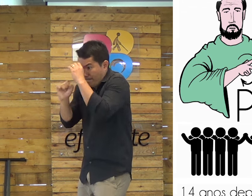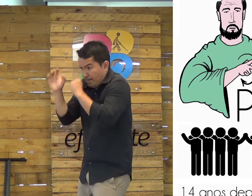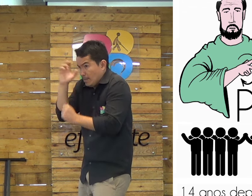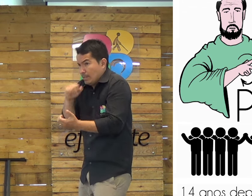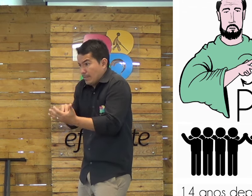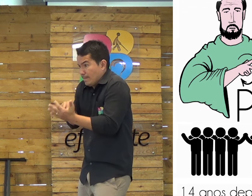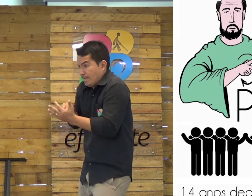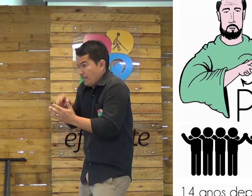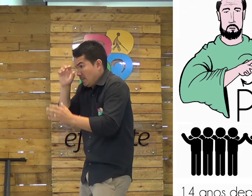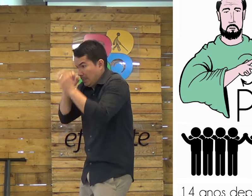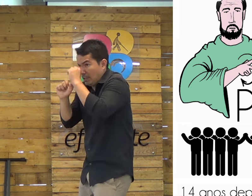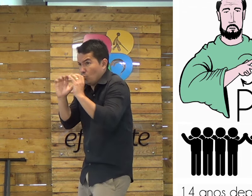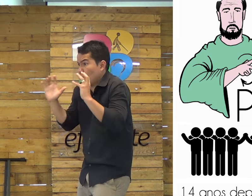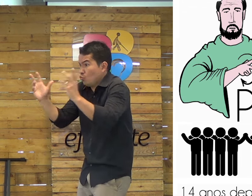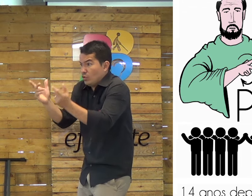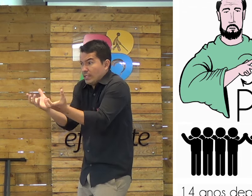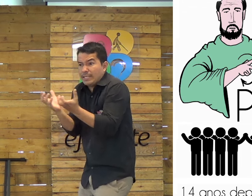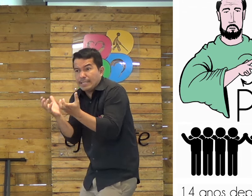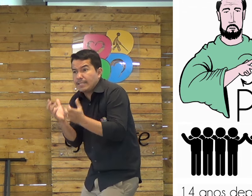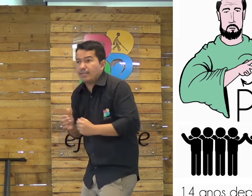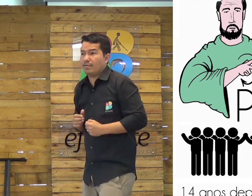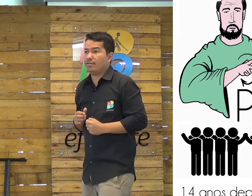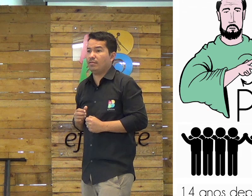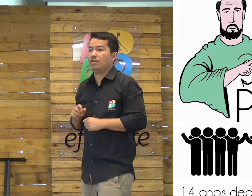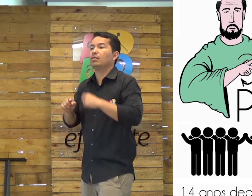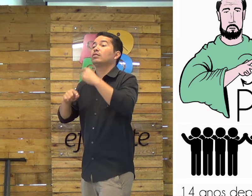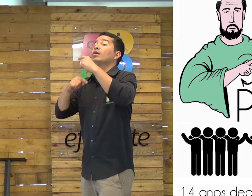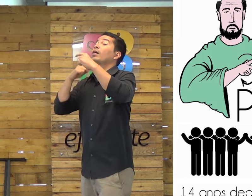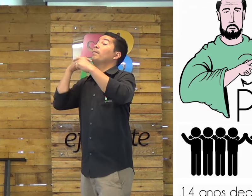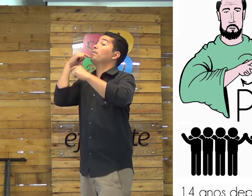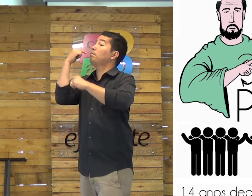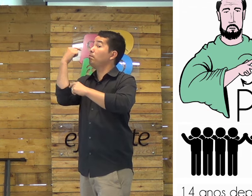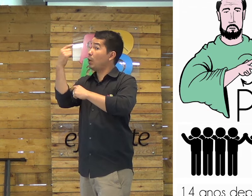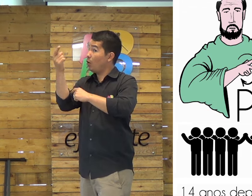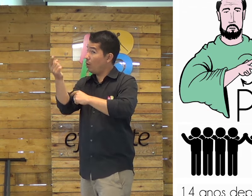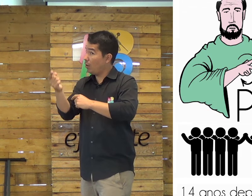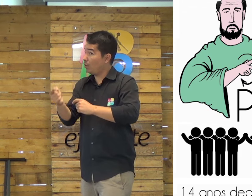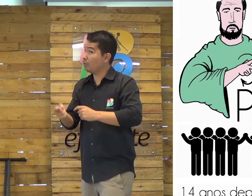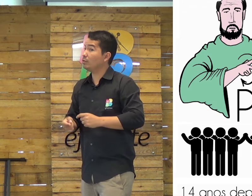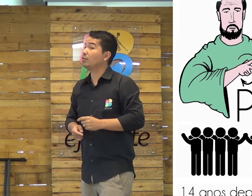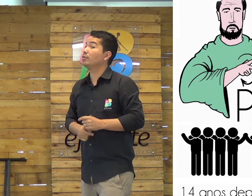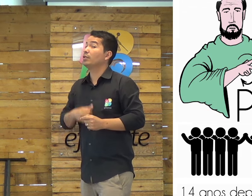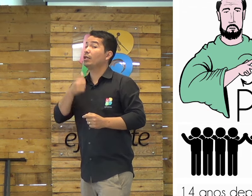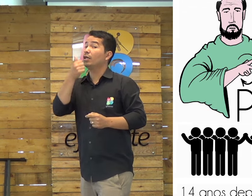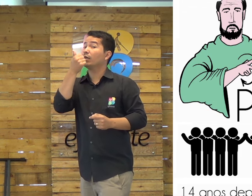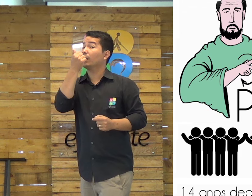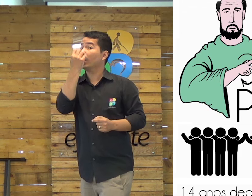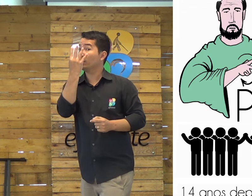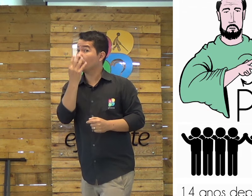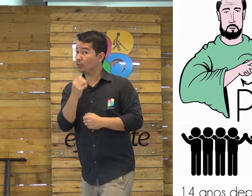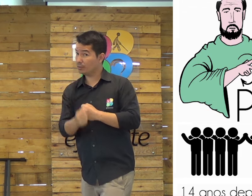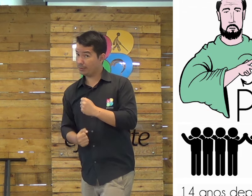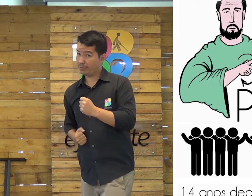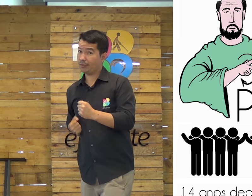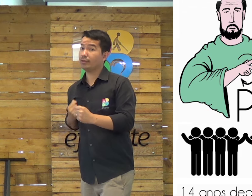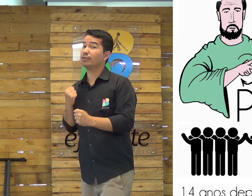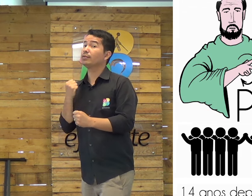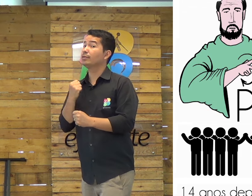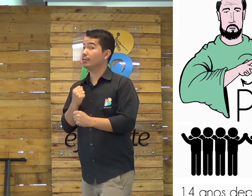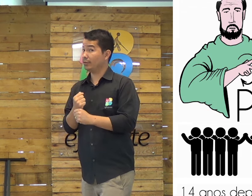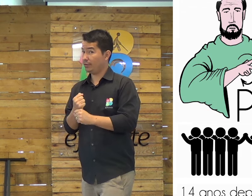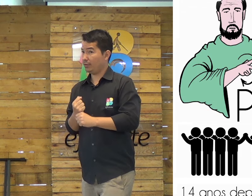Ele buscou se aprofundar, conhecer mais, para ter certeza do que estaria falando. Aí sim, depois